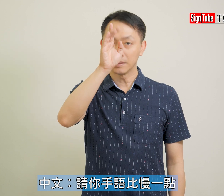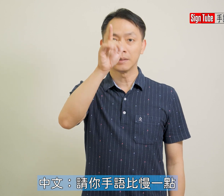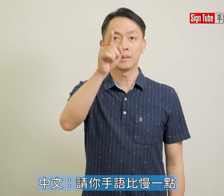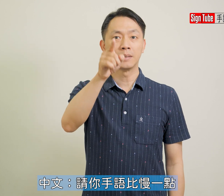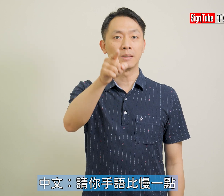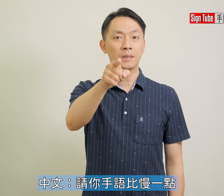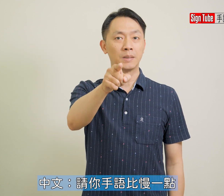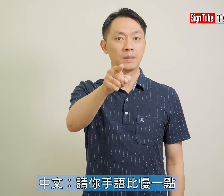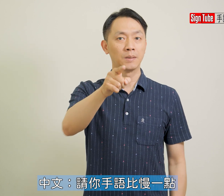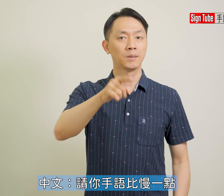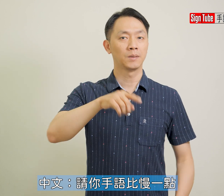一点。